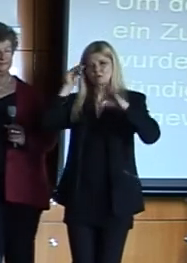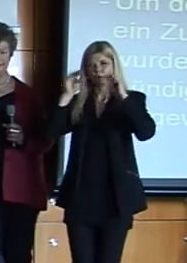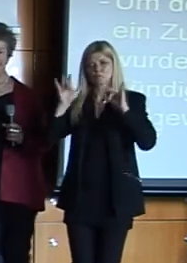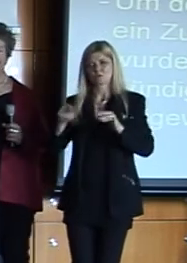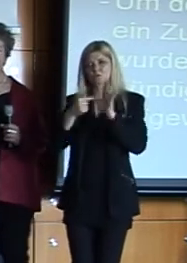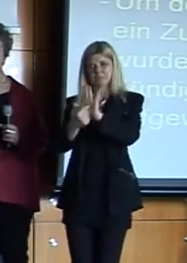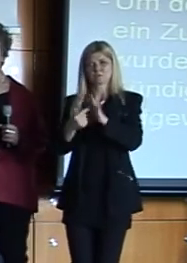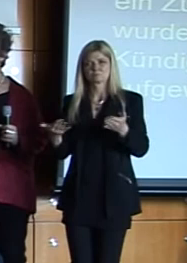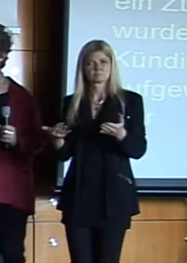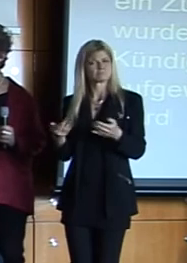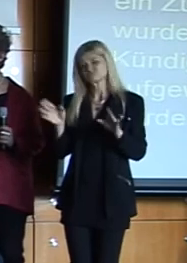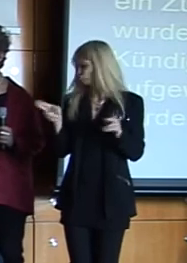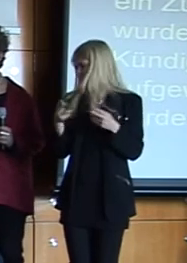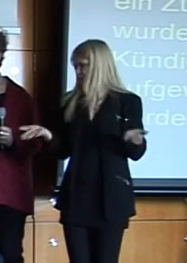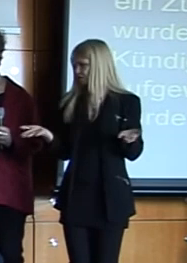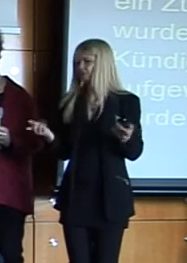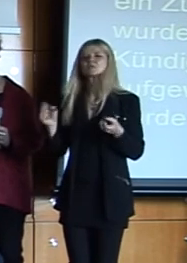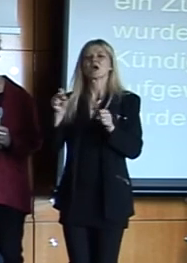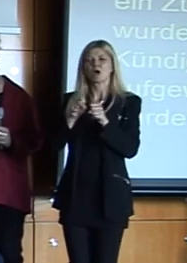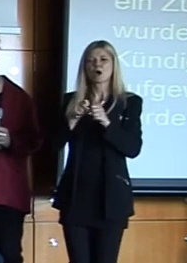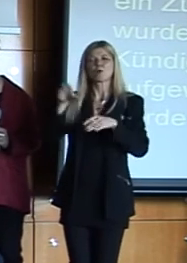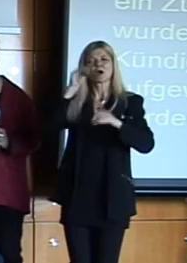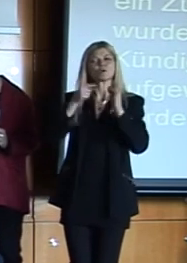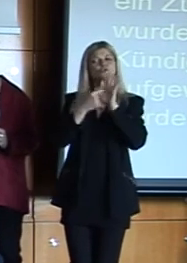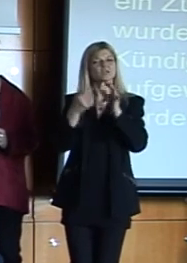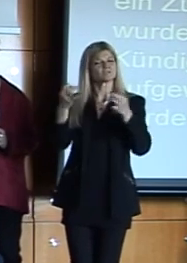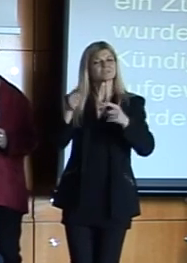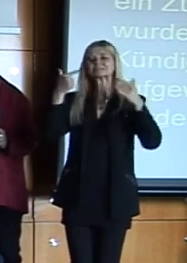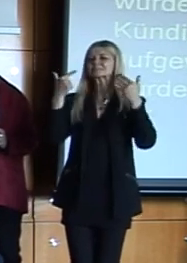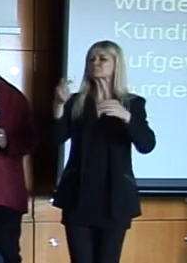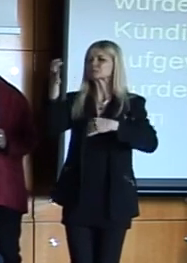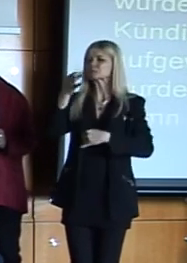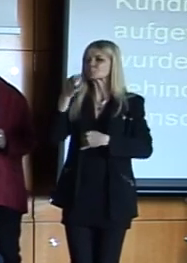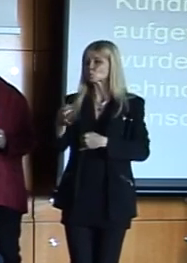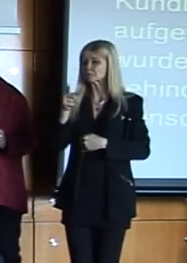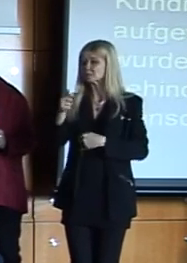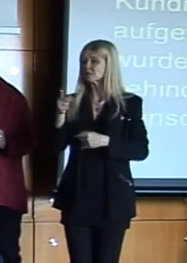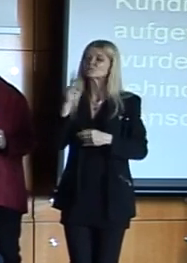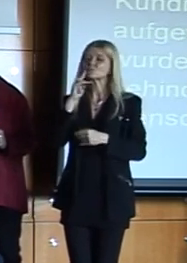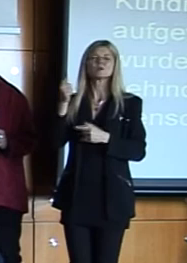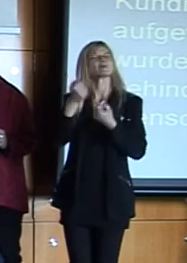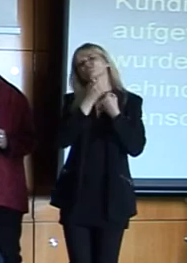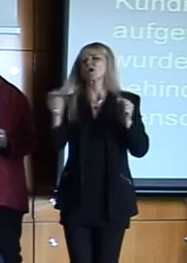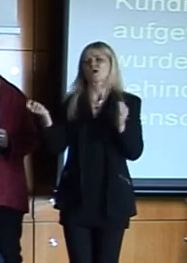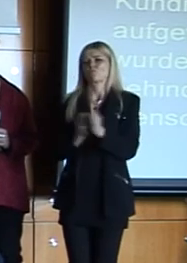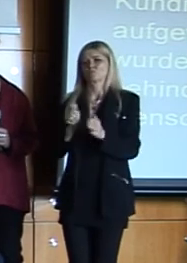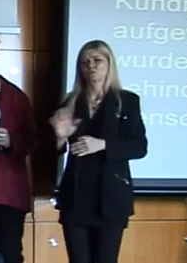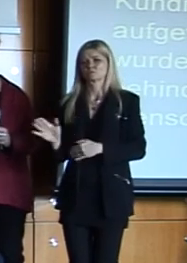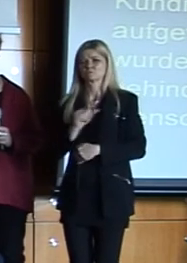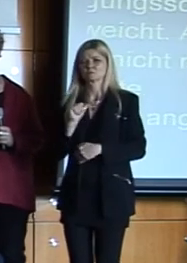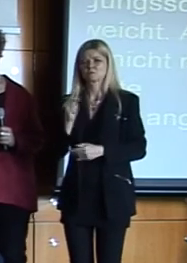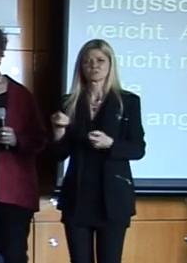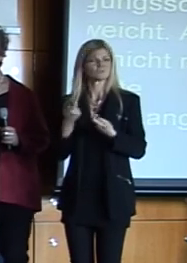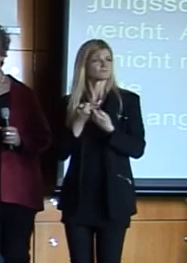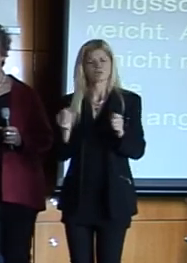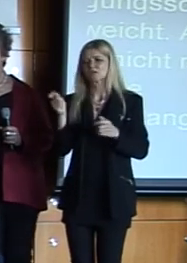zeigt auch, dass 70% der Unternehmen sich aus verschiedensten Gründen noch freikaufen. Ich weiß, dass sehr viel